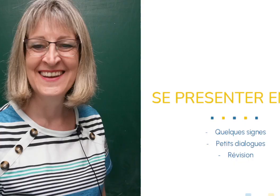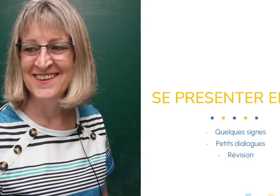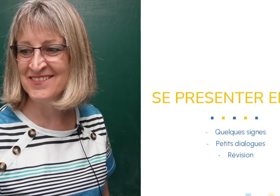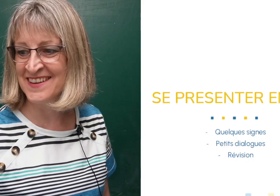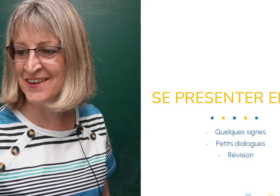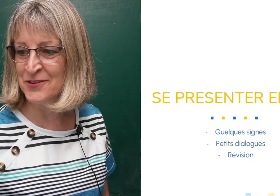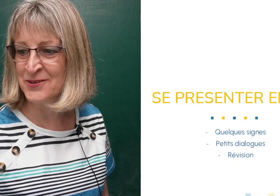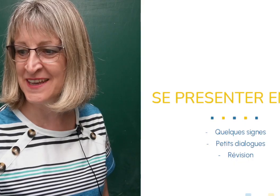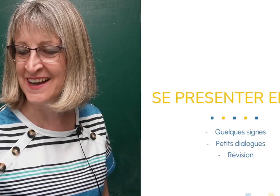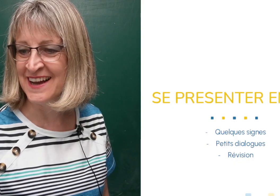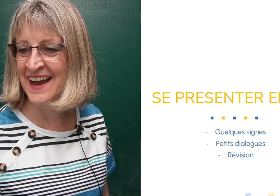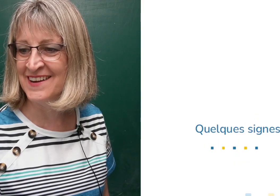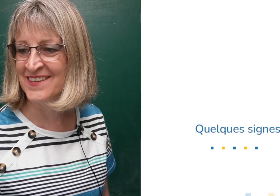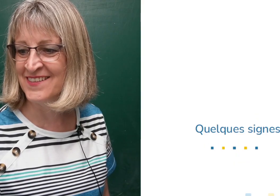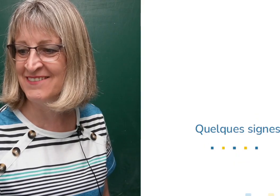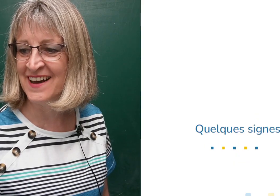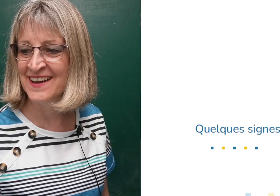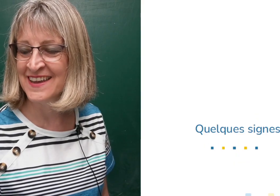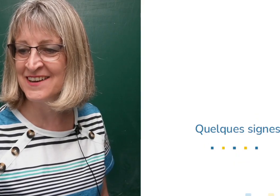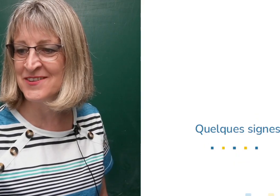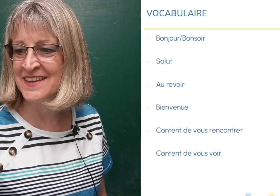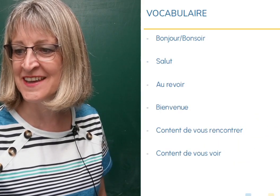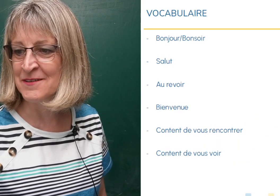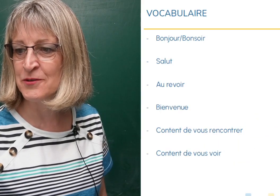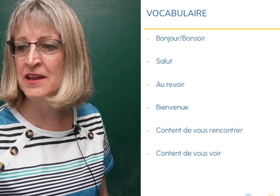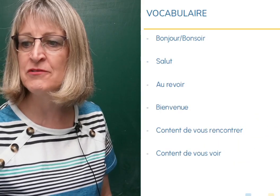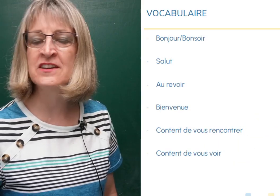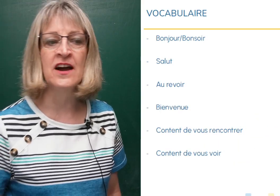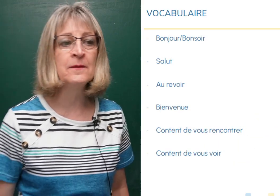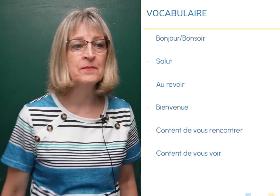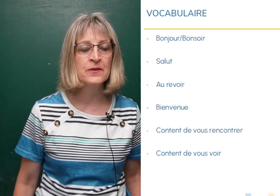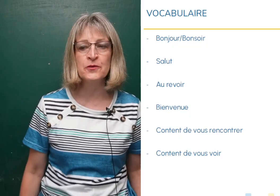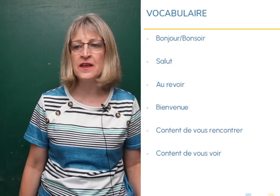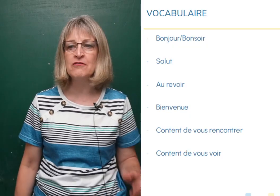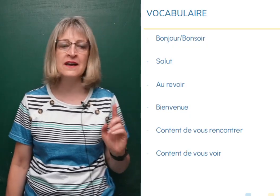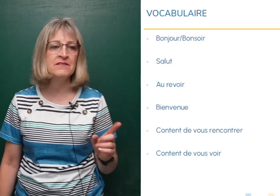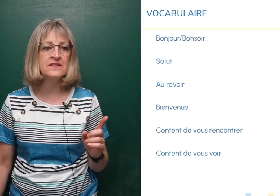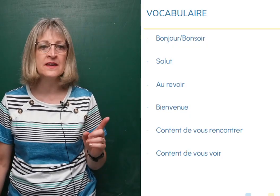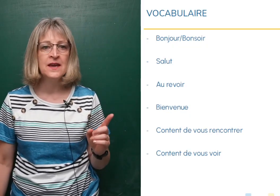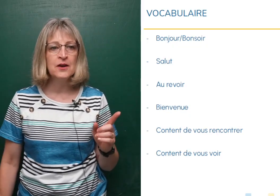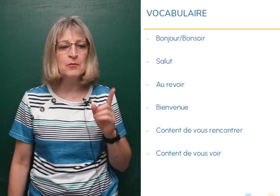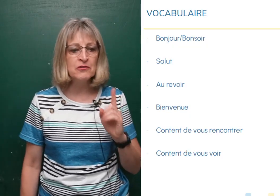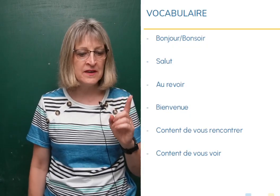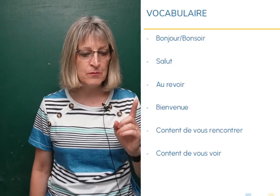Je vois des grands sourires. Alors, on y va. Quelques signes. On en a vu déjà, hein. Donc, il y en a, on va réviser. Comment on fait?